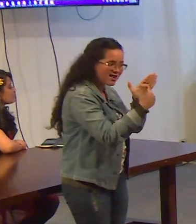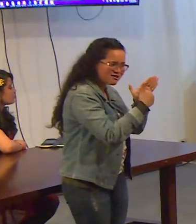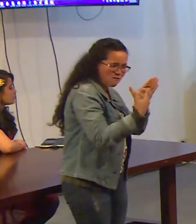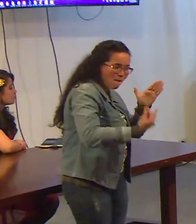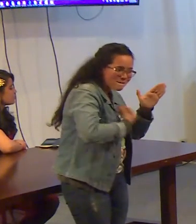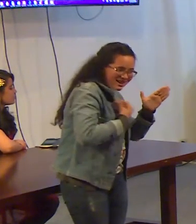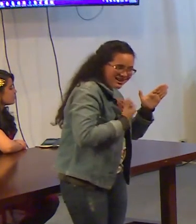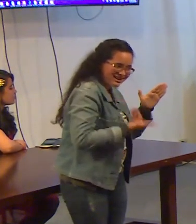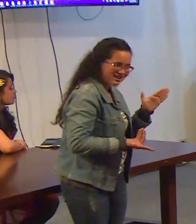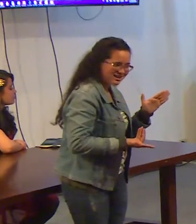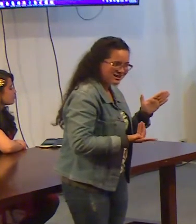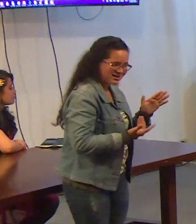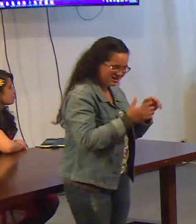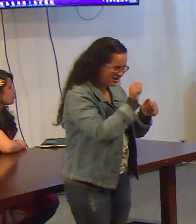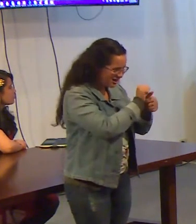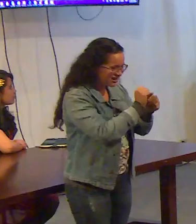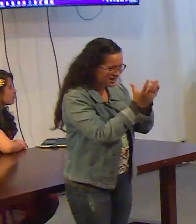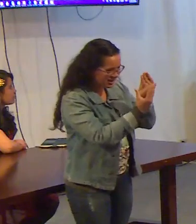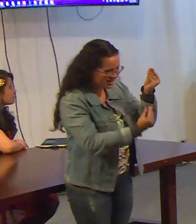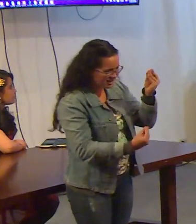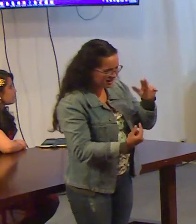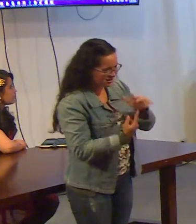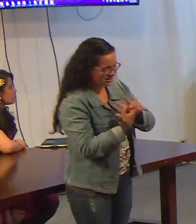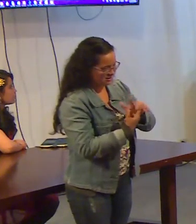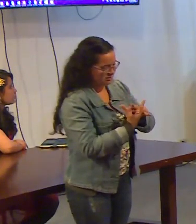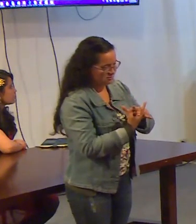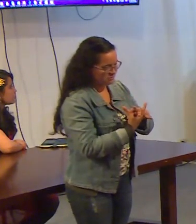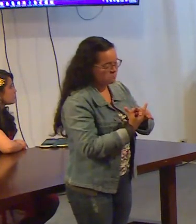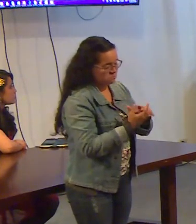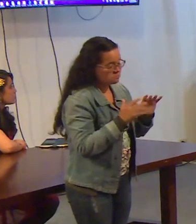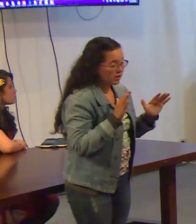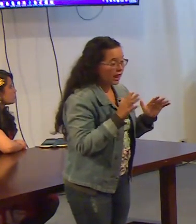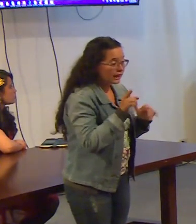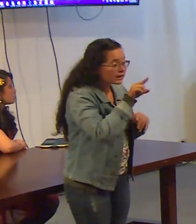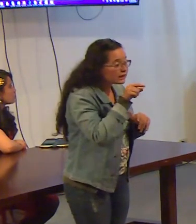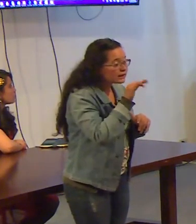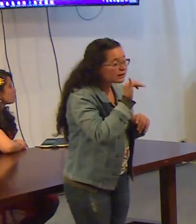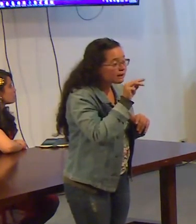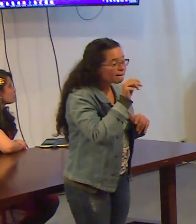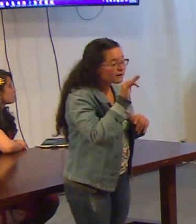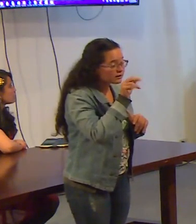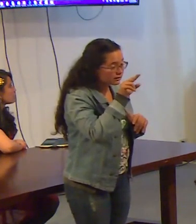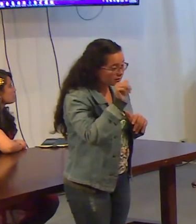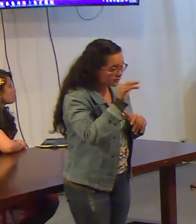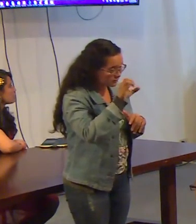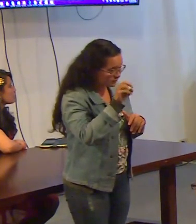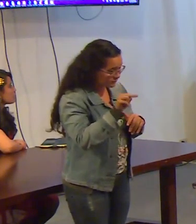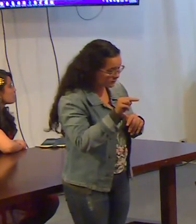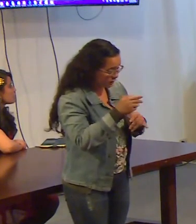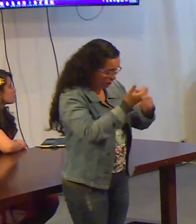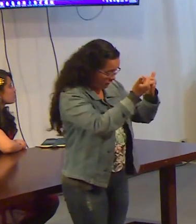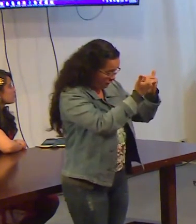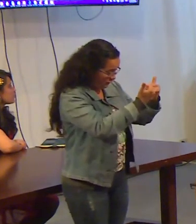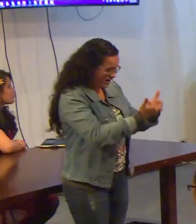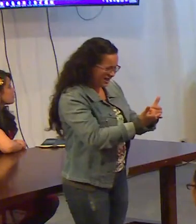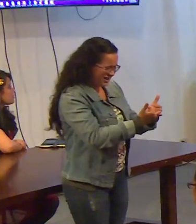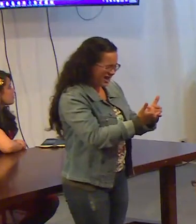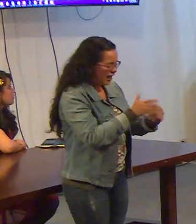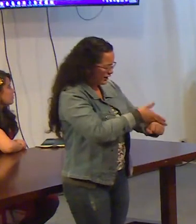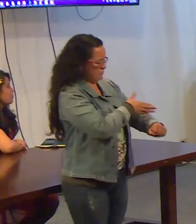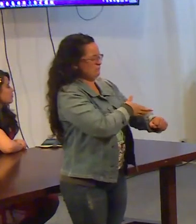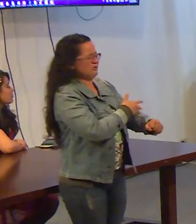en cada una de las categorías que fueron apareciendo. Entonces, la sistematización, creo que al final, después de sentir que nos caíamos